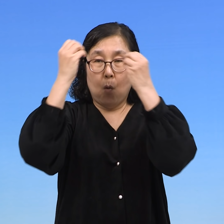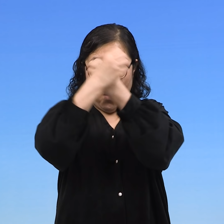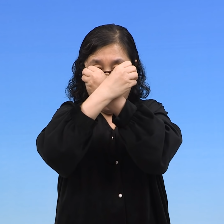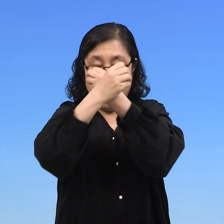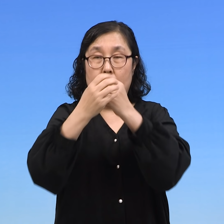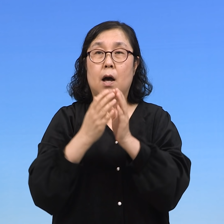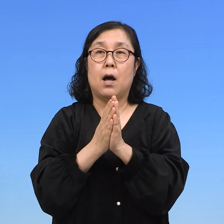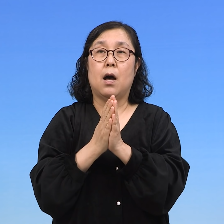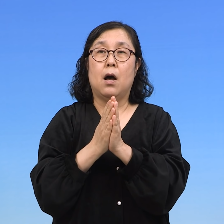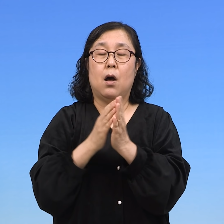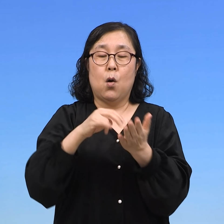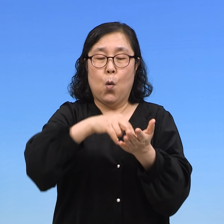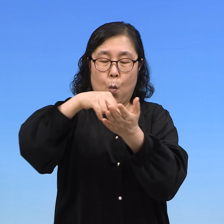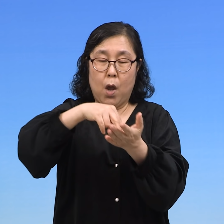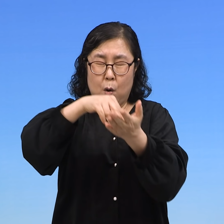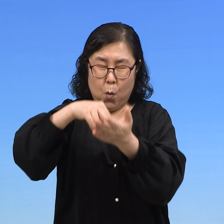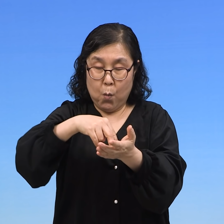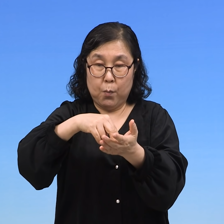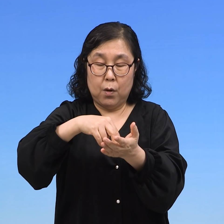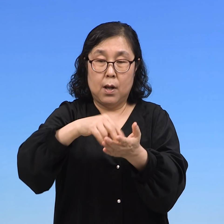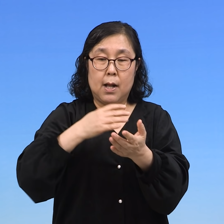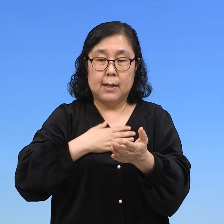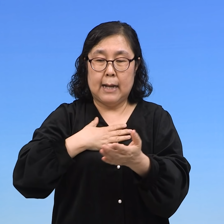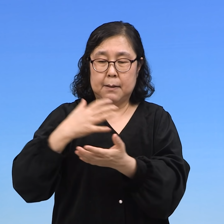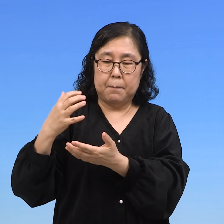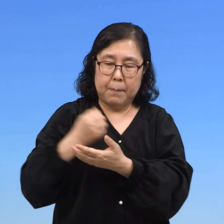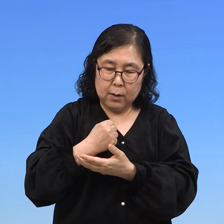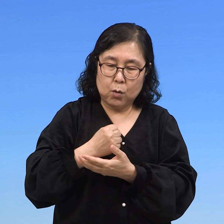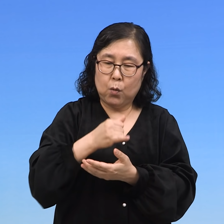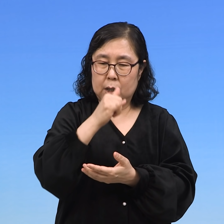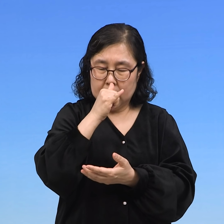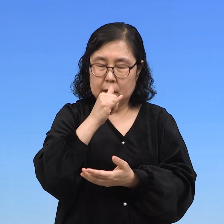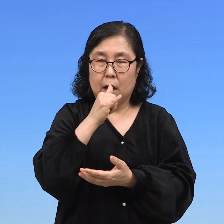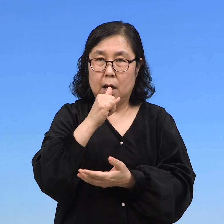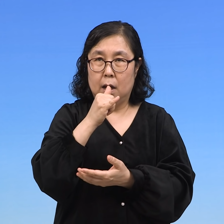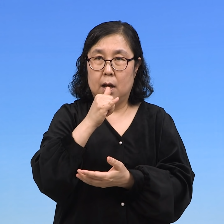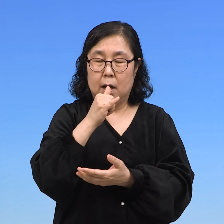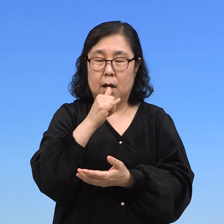오해와 그로 인한 외로움을 나는 이것을 수용하고 있는가